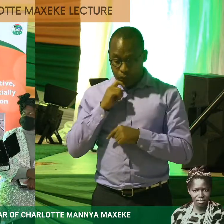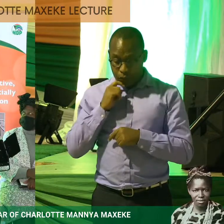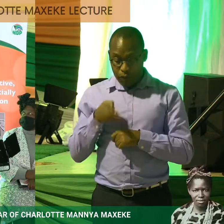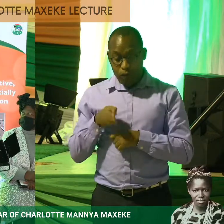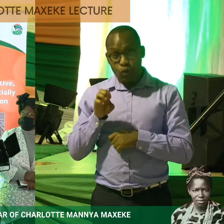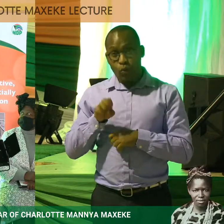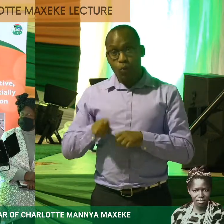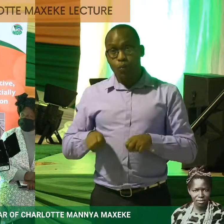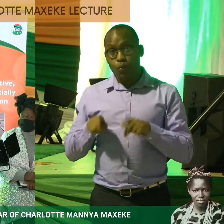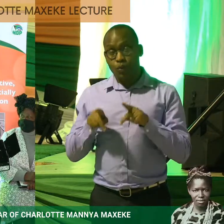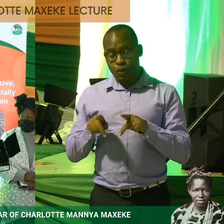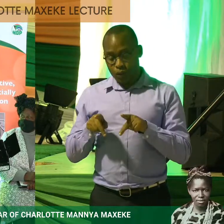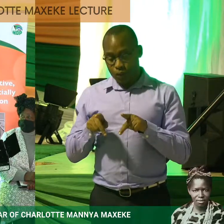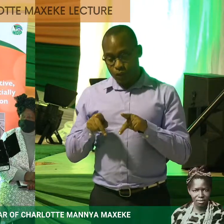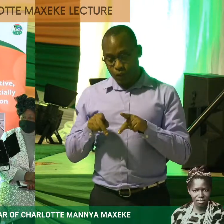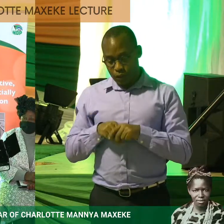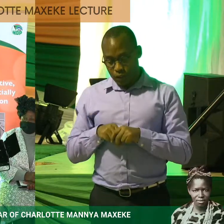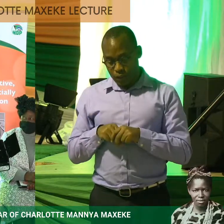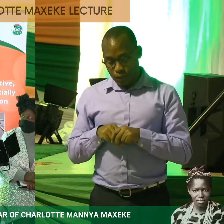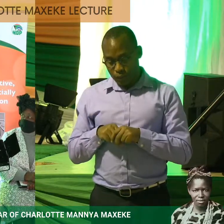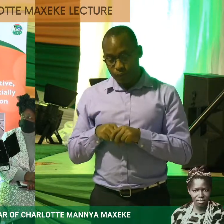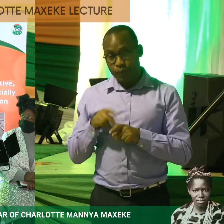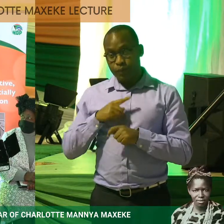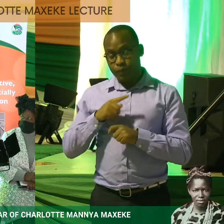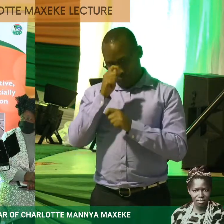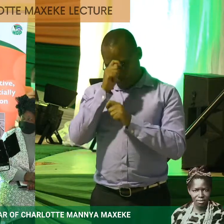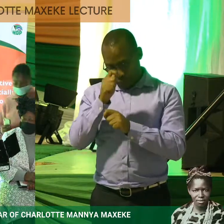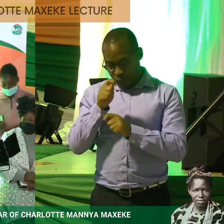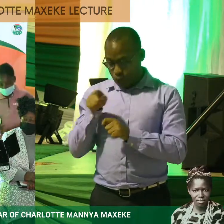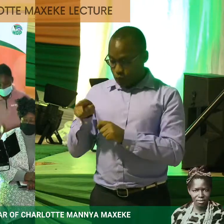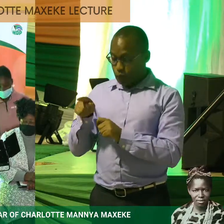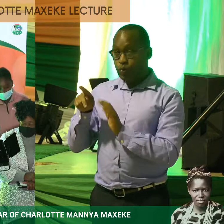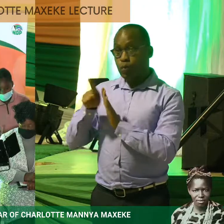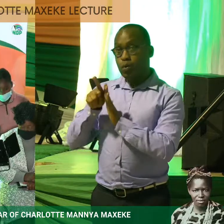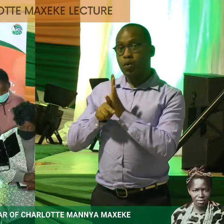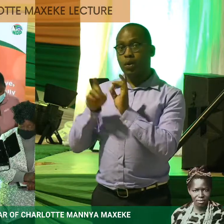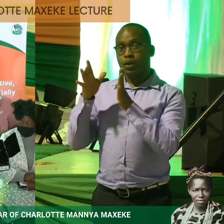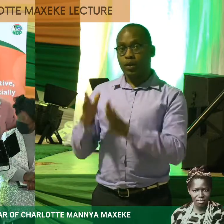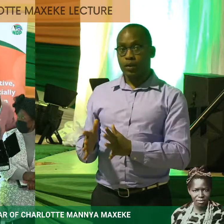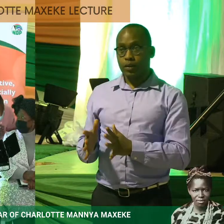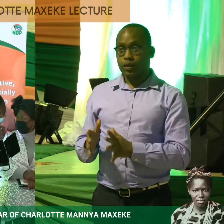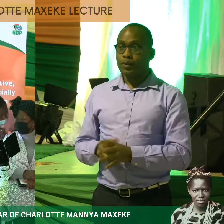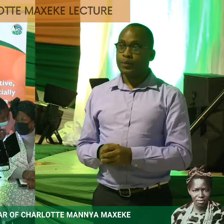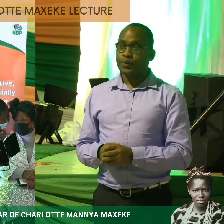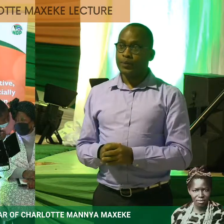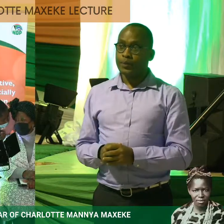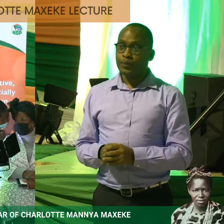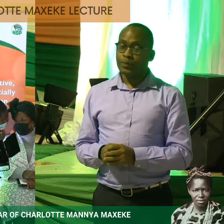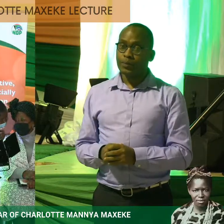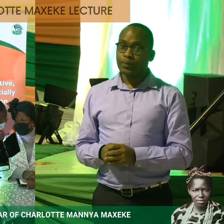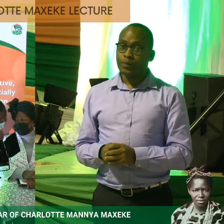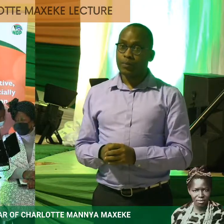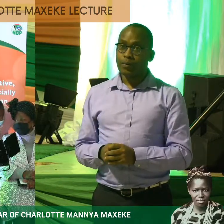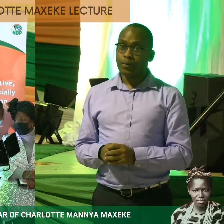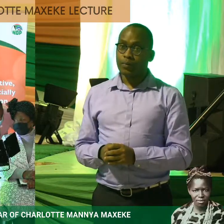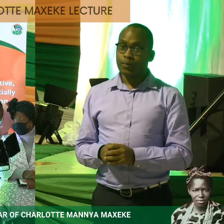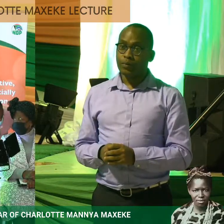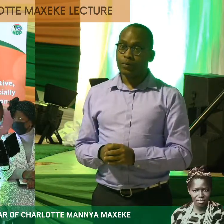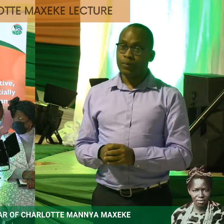Mandithathe lithuba loku bulisa wena program director